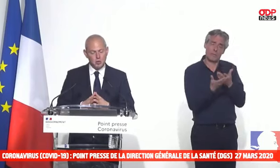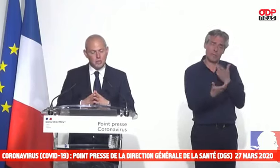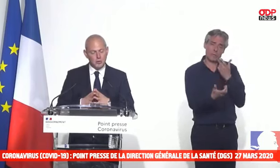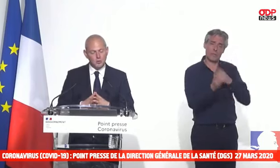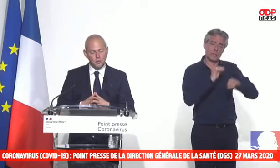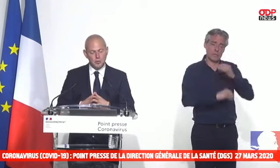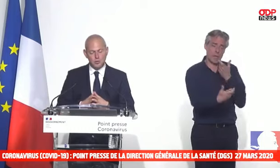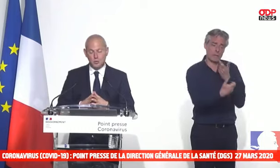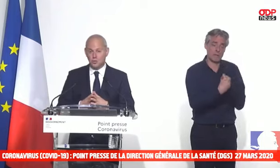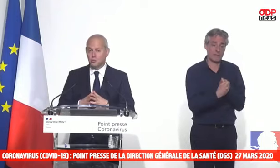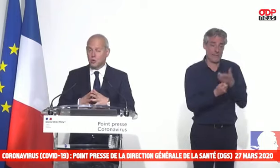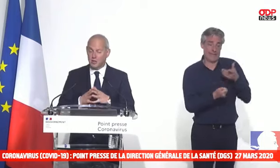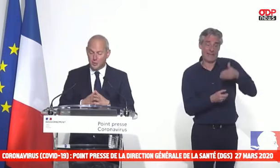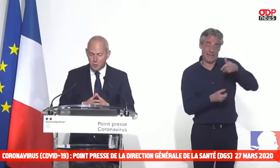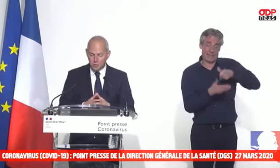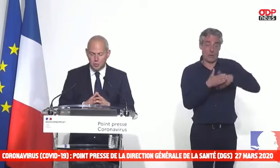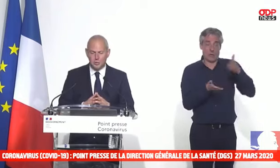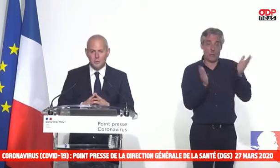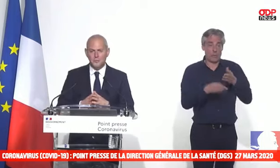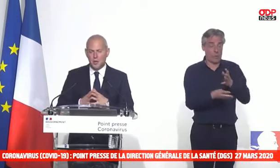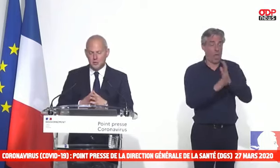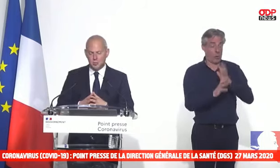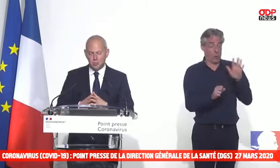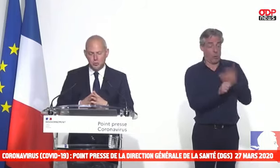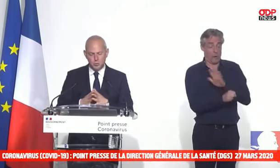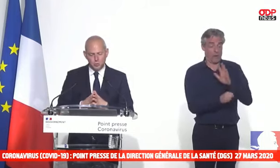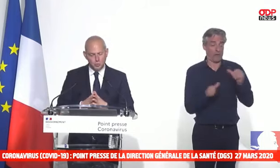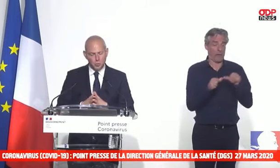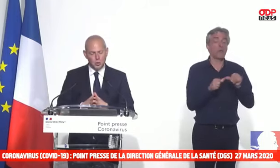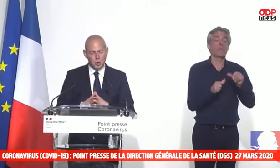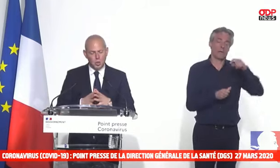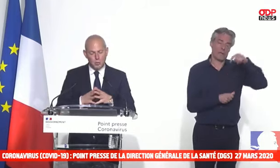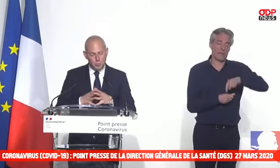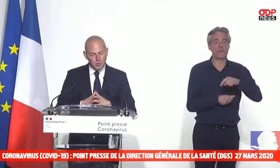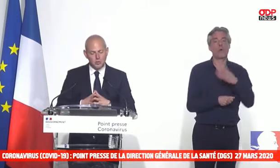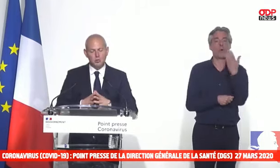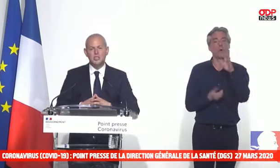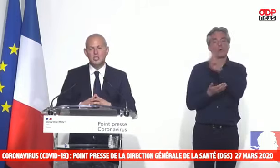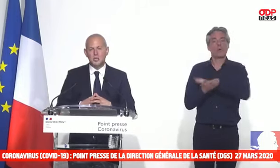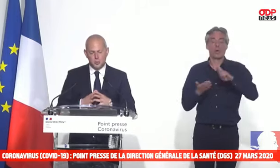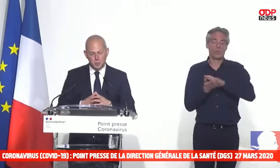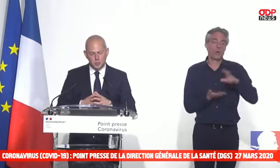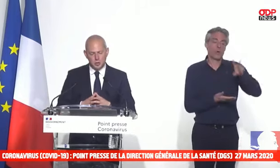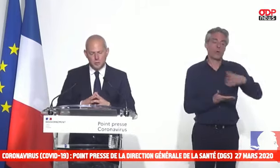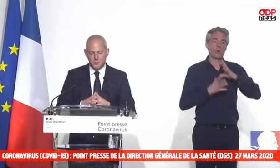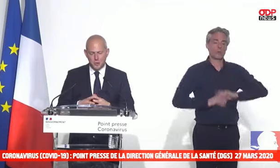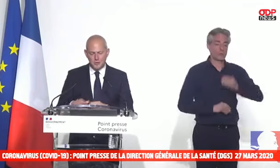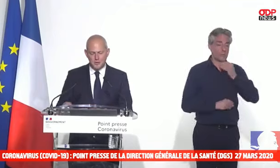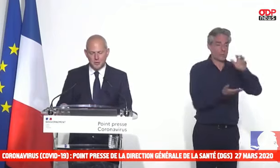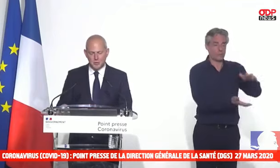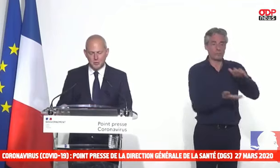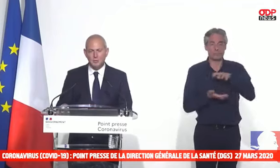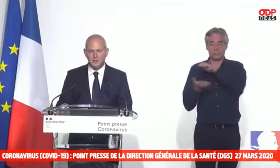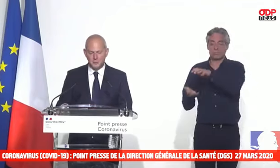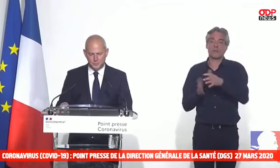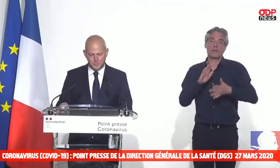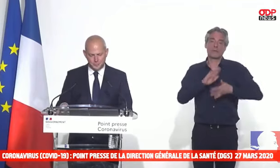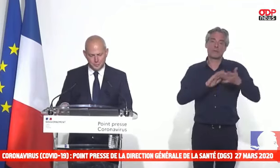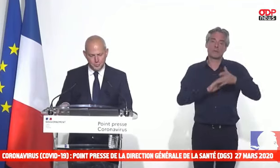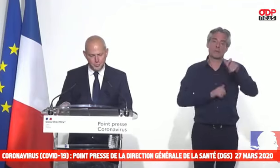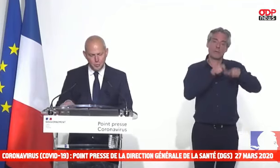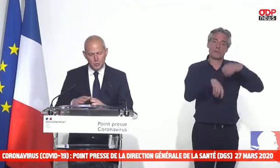certaines régions, la tension des structures de soins est importante. C'est pourquoi nous œuvrons pour les soulager en procédant à des évacuations de